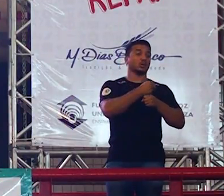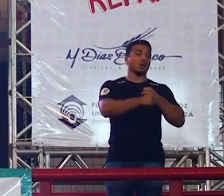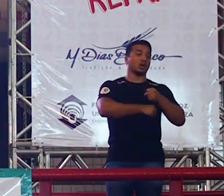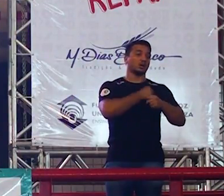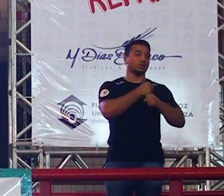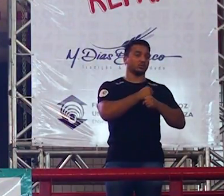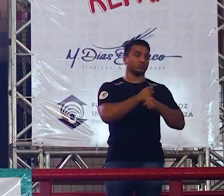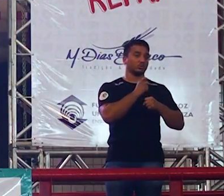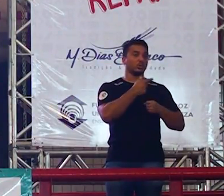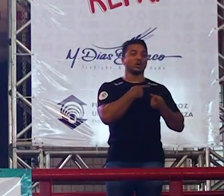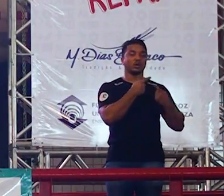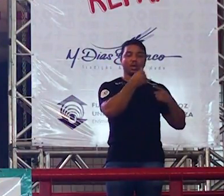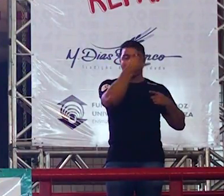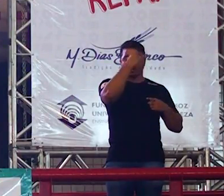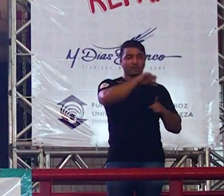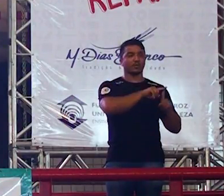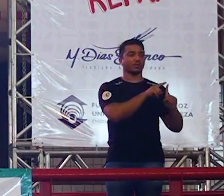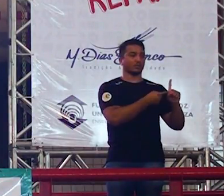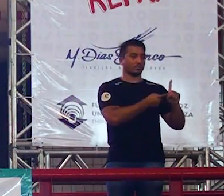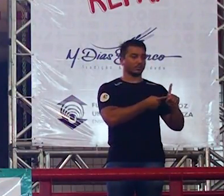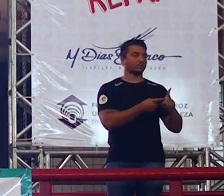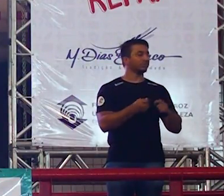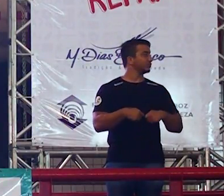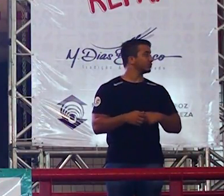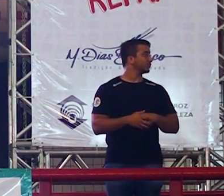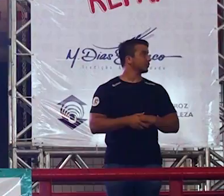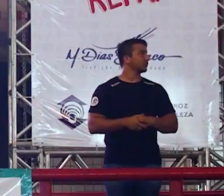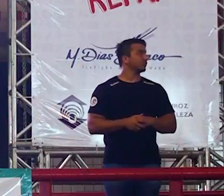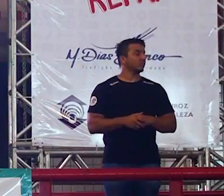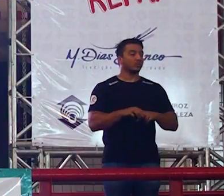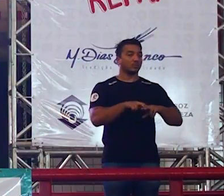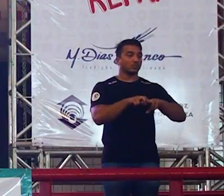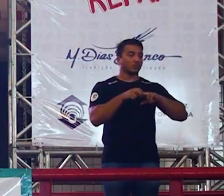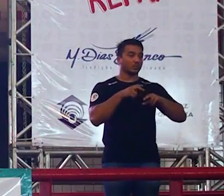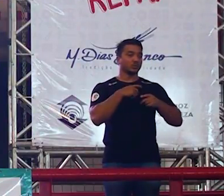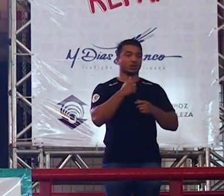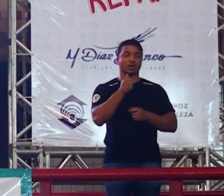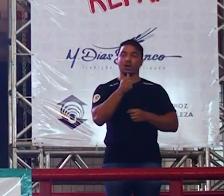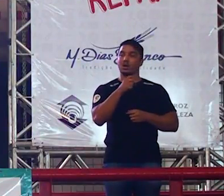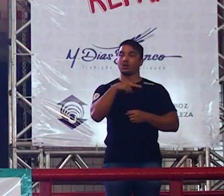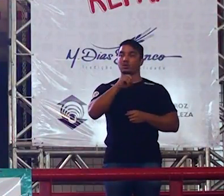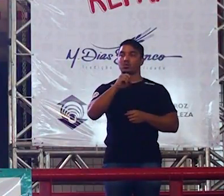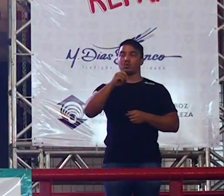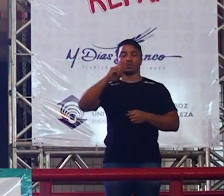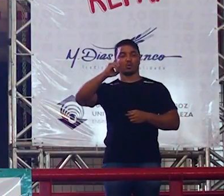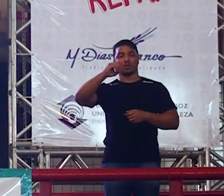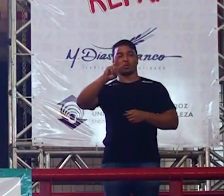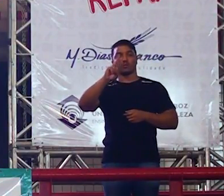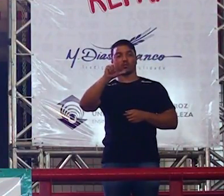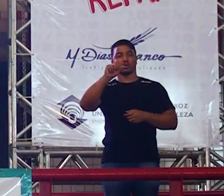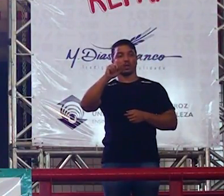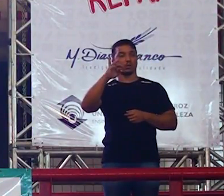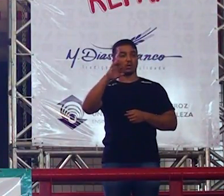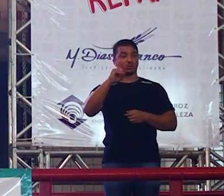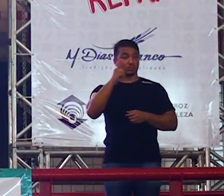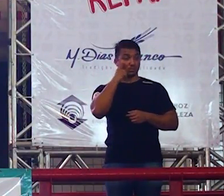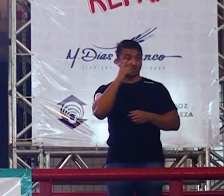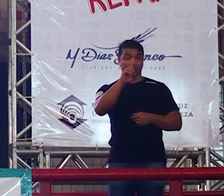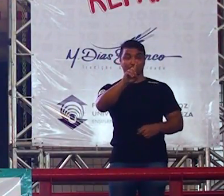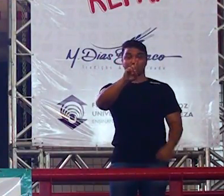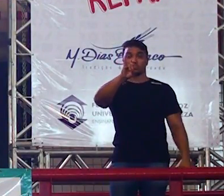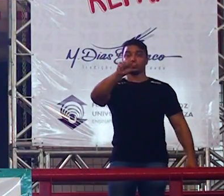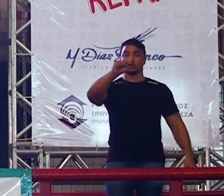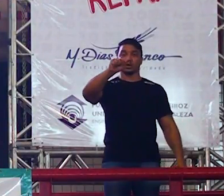poder contraceptivo. Ok? Então esse método é o método anovulatório. O diafragma, ele é um método